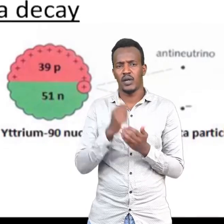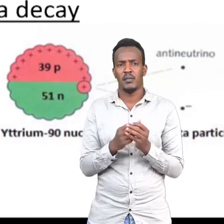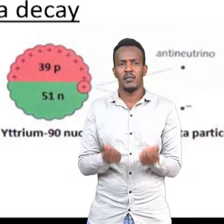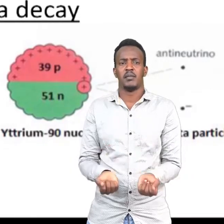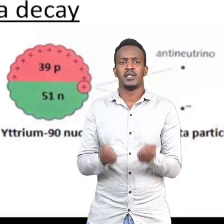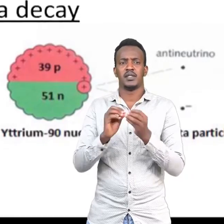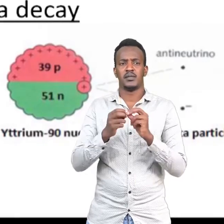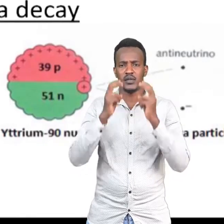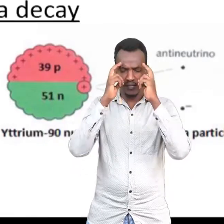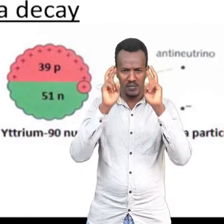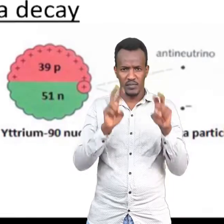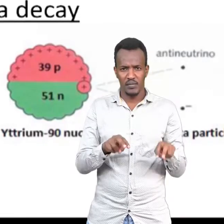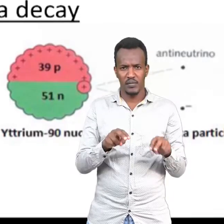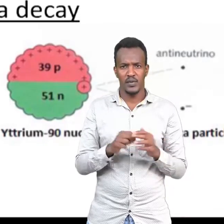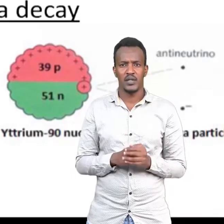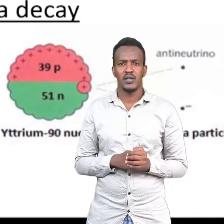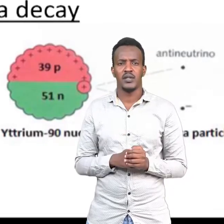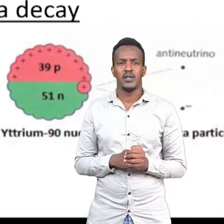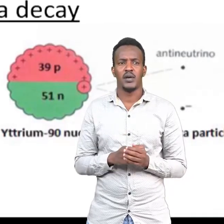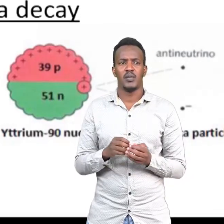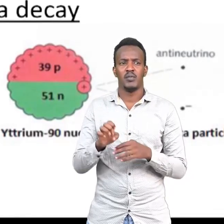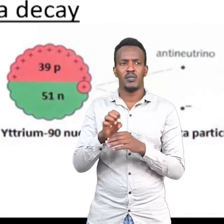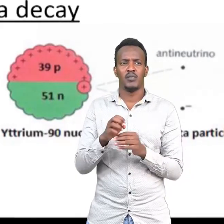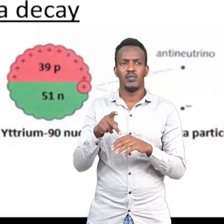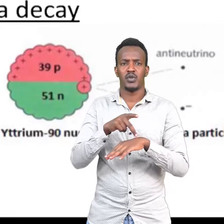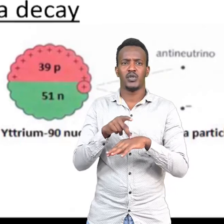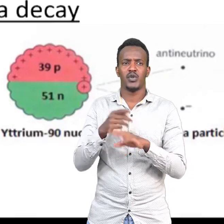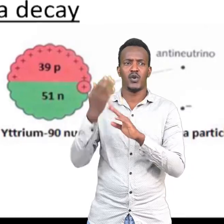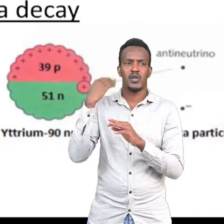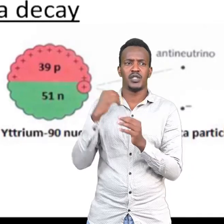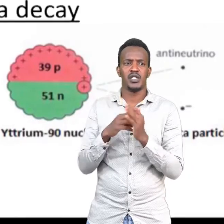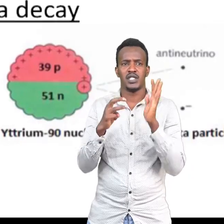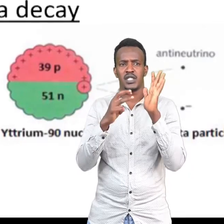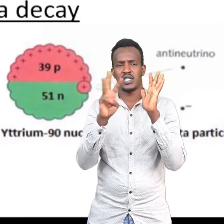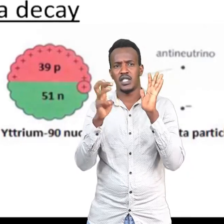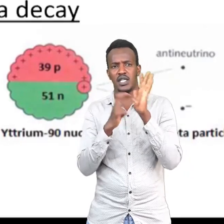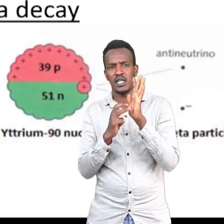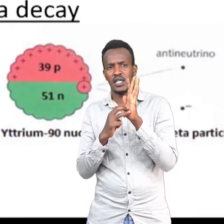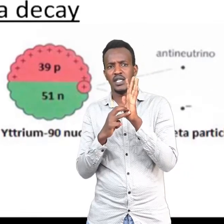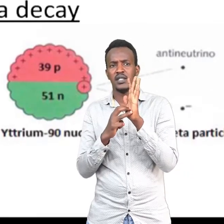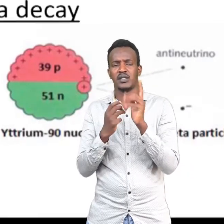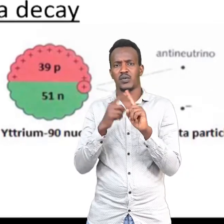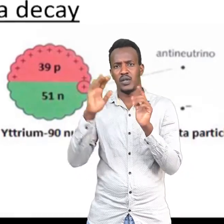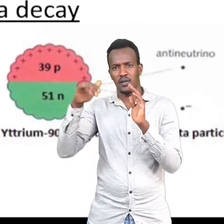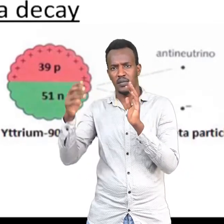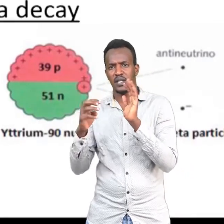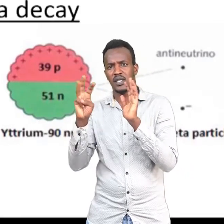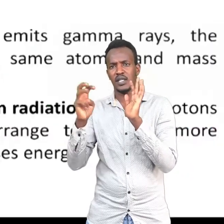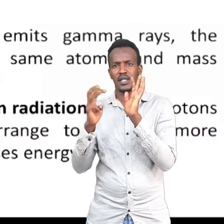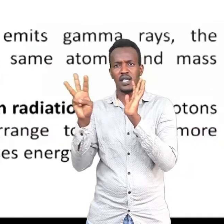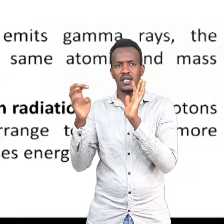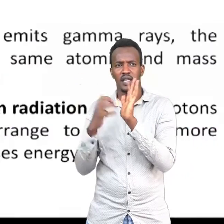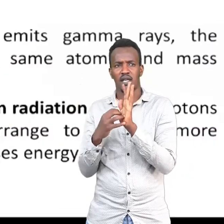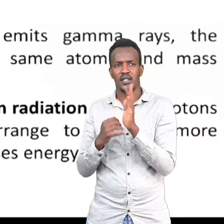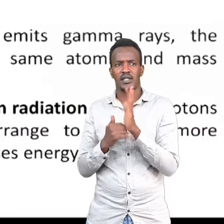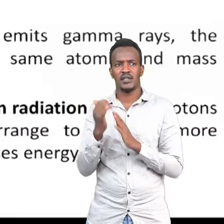ahaado way protonada hore 16 bay ahaayeen kuwa dambe 19 bay noqdeen way xabad neutron u keenayba markaasi natiijadii ku